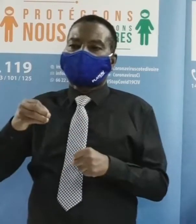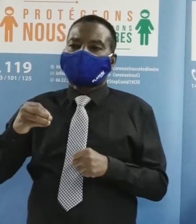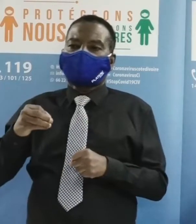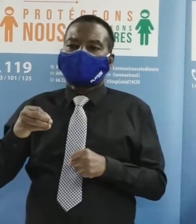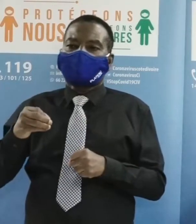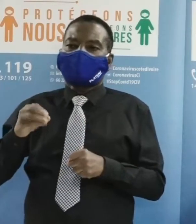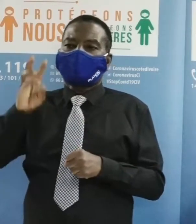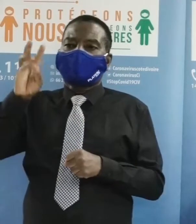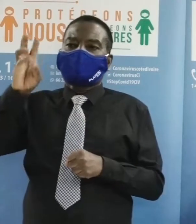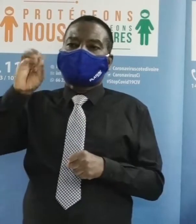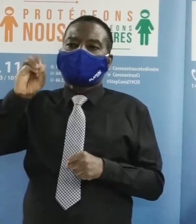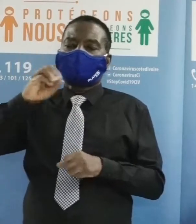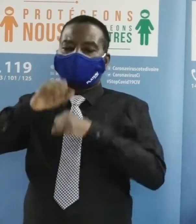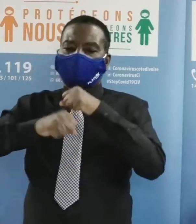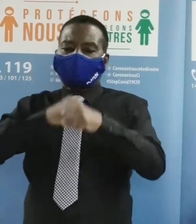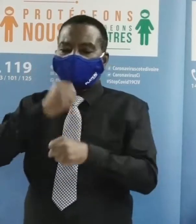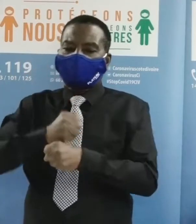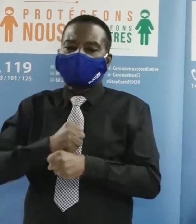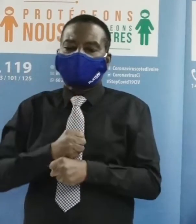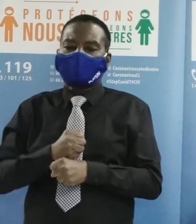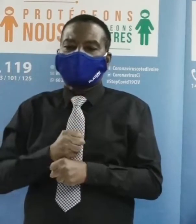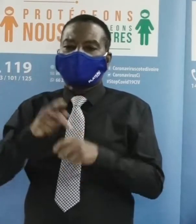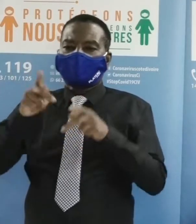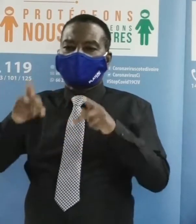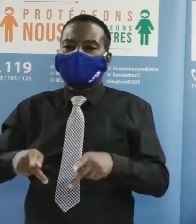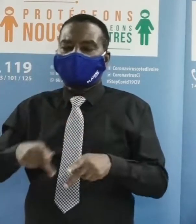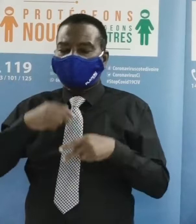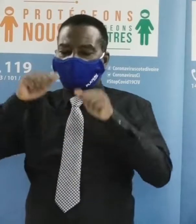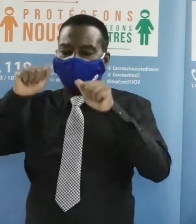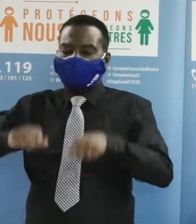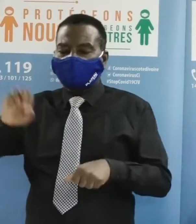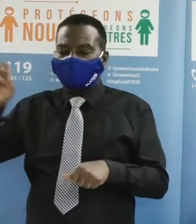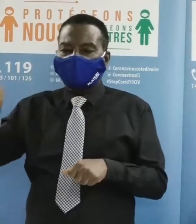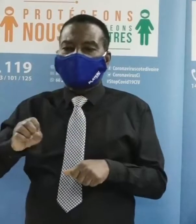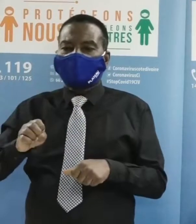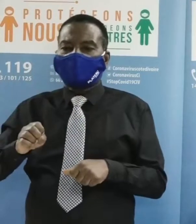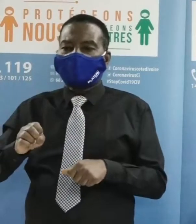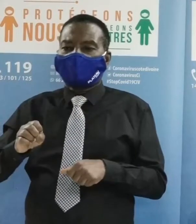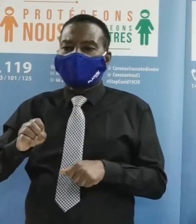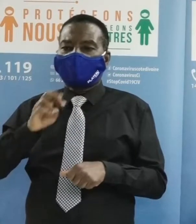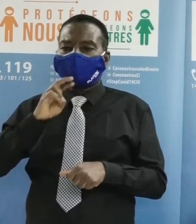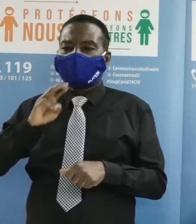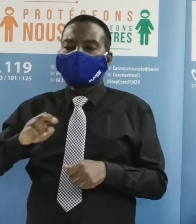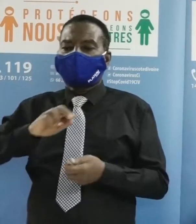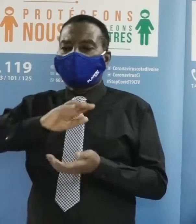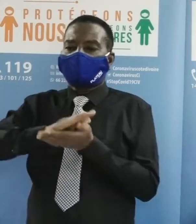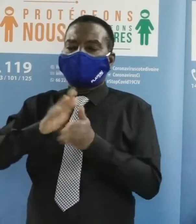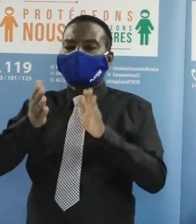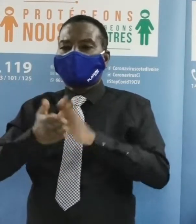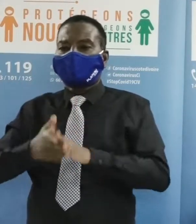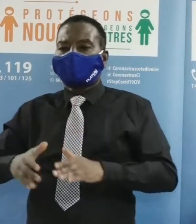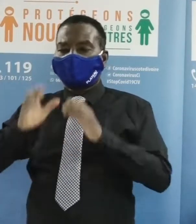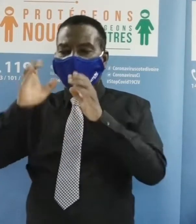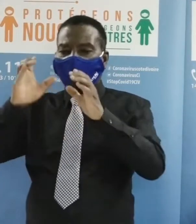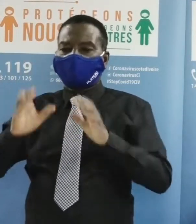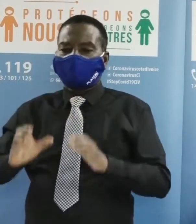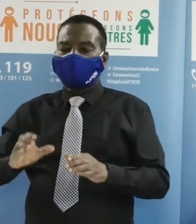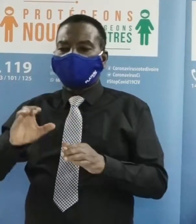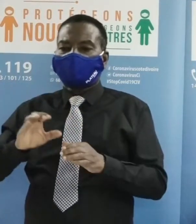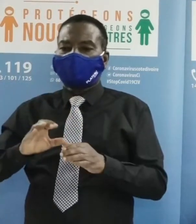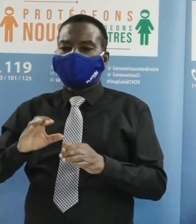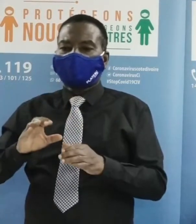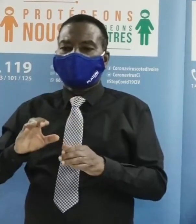60 ans c'est des gens qui sont plaints capacité soit pour devenir des citoyens d'assurer la relève de ce pays